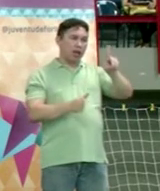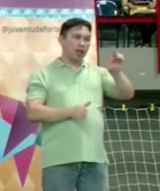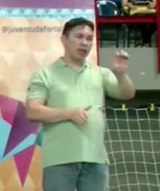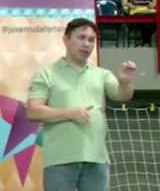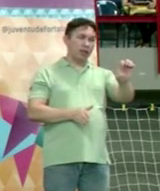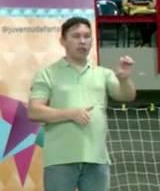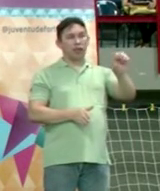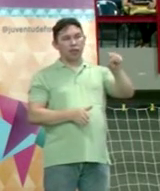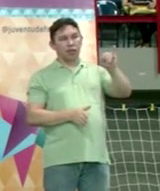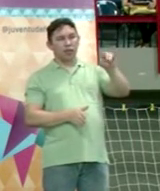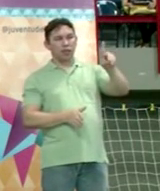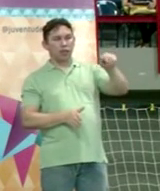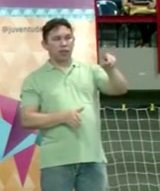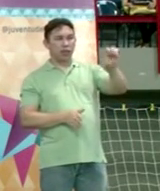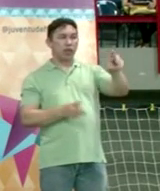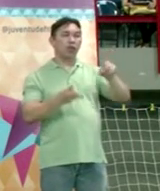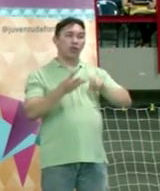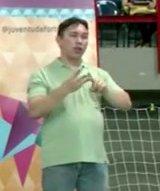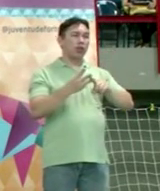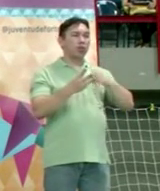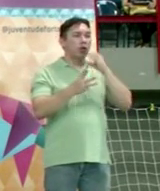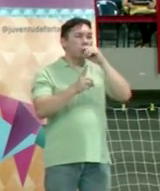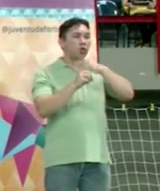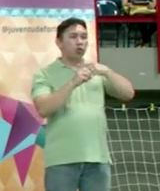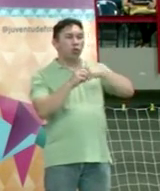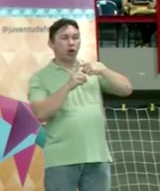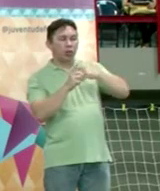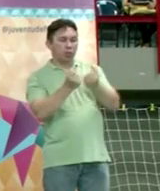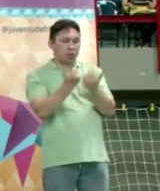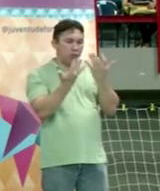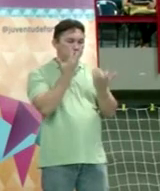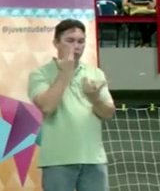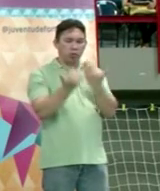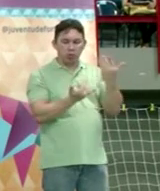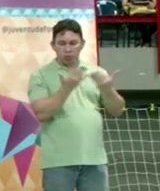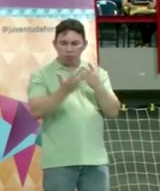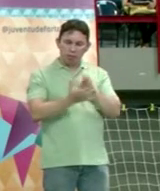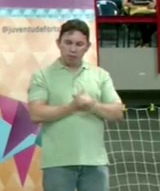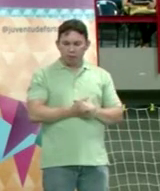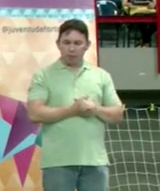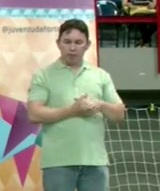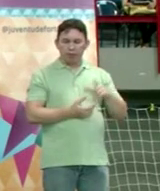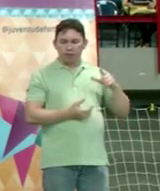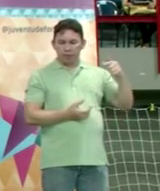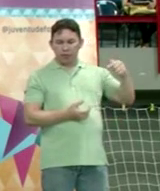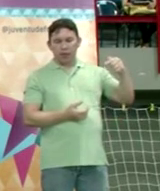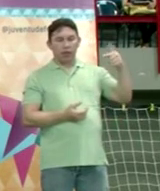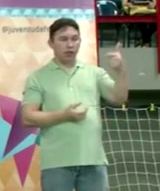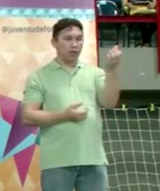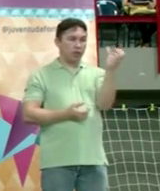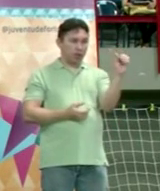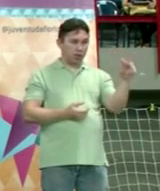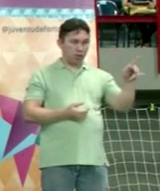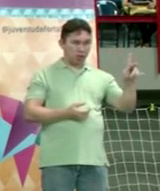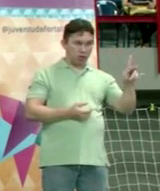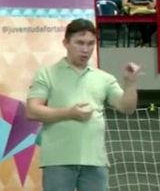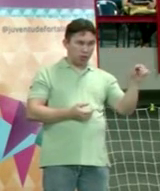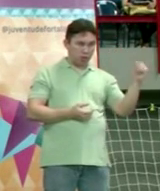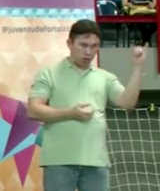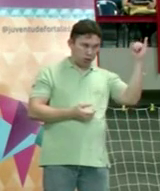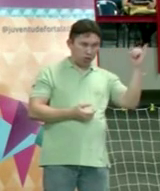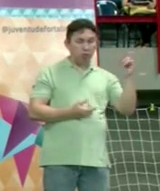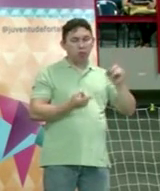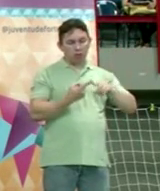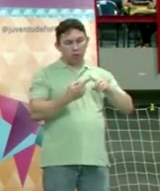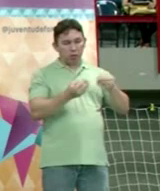ml, e ele te deu o calor de combustão, 726 kJ por mol. E ele me deu também